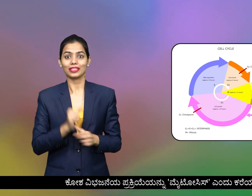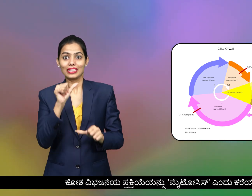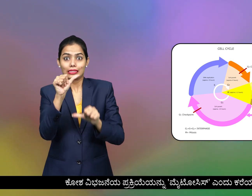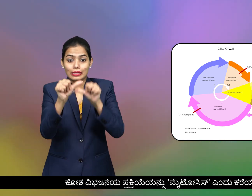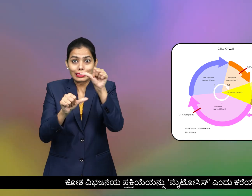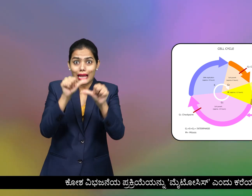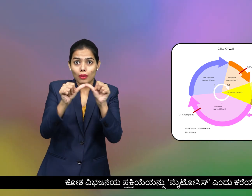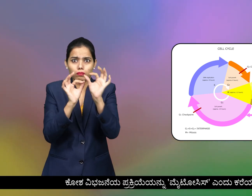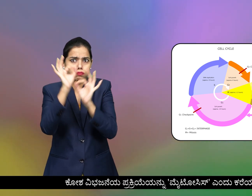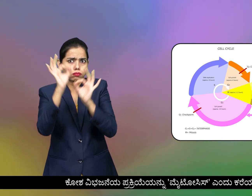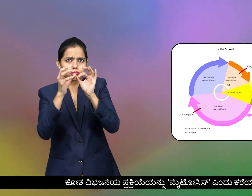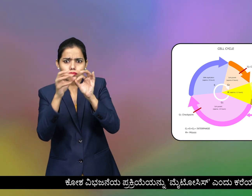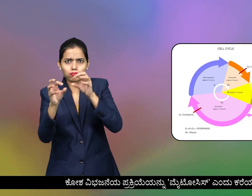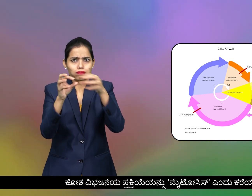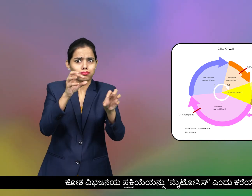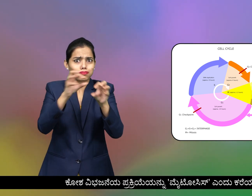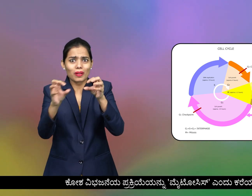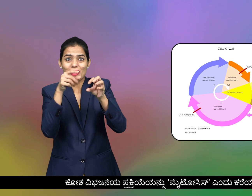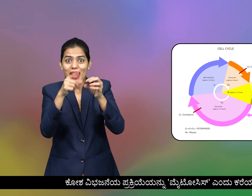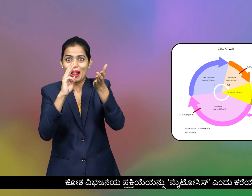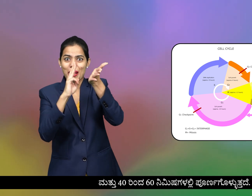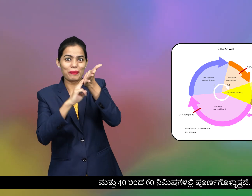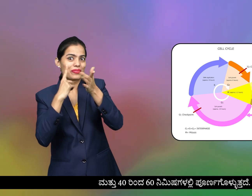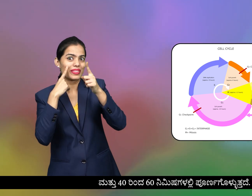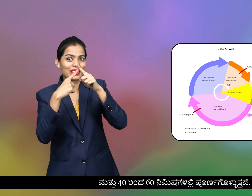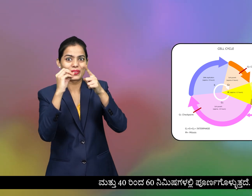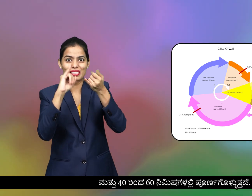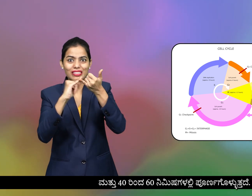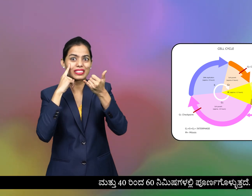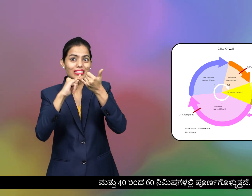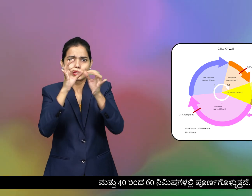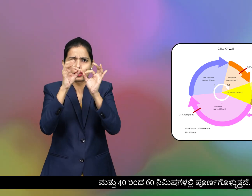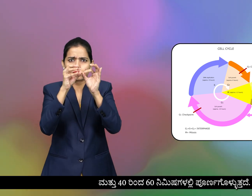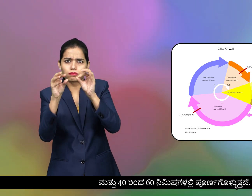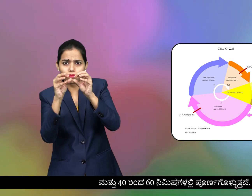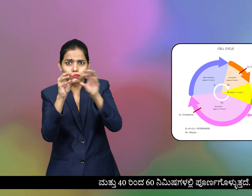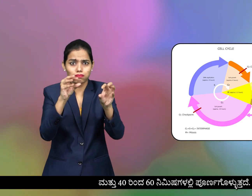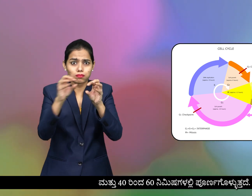ಕೋಶ ವಿಭಜನೆಯ ಪ್ರಕ್ರಿಯೆಯನ್ನ ಮೈಟೋಸಿಸ್ ಎಂದು ಕರೆಯಲಾಗುತ್ತೆ ಮತ್ತು 40 ರಿಂದ 60 ನಿಮಿಷಗಳಲ್ಲಿ